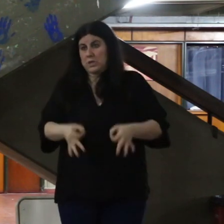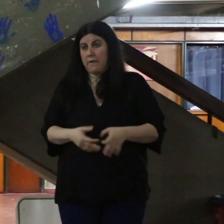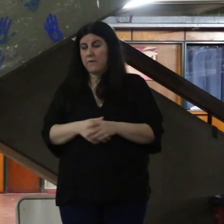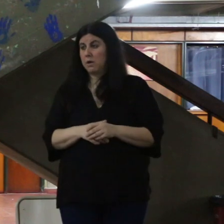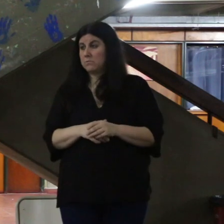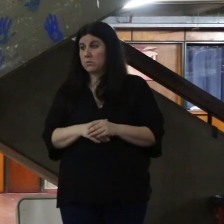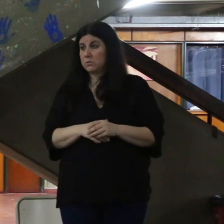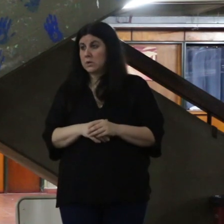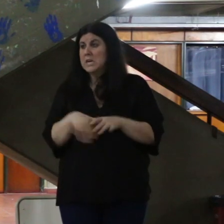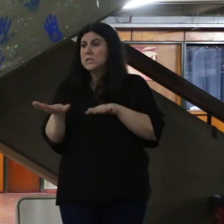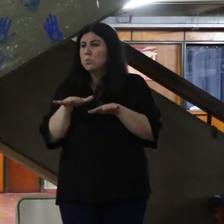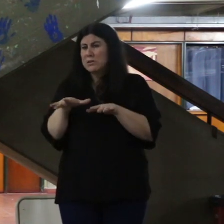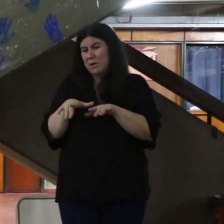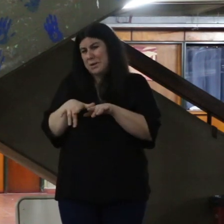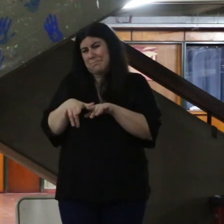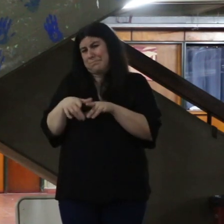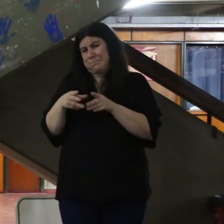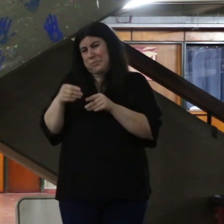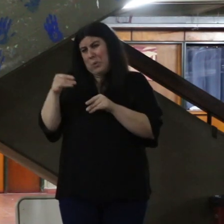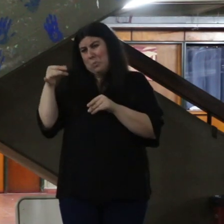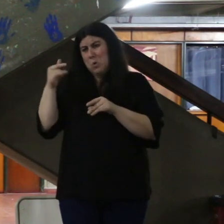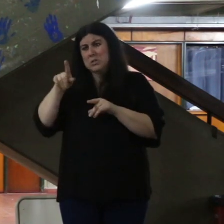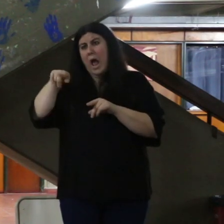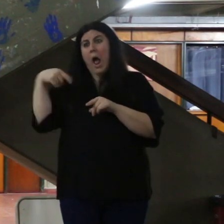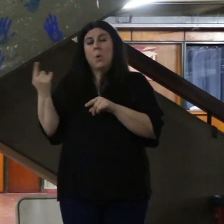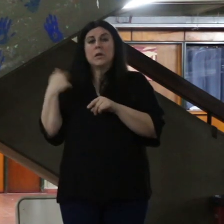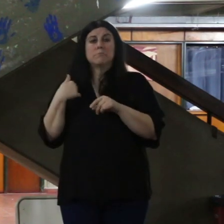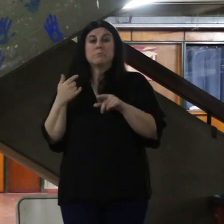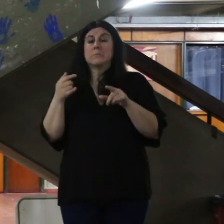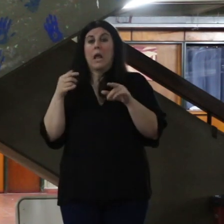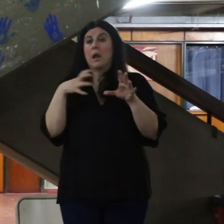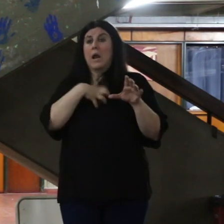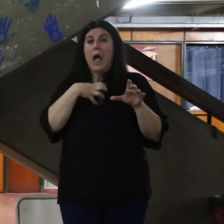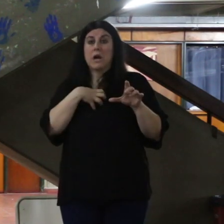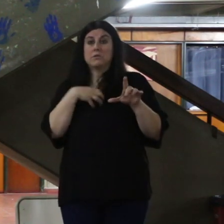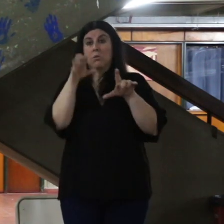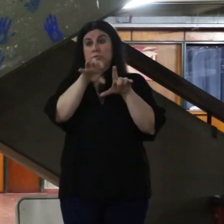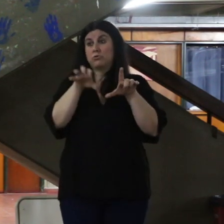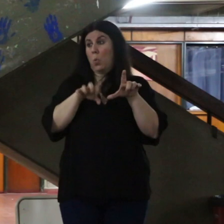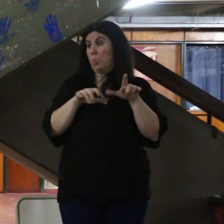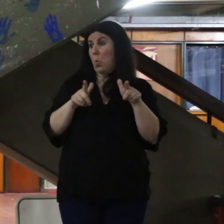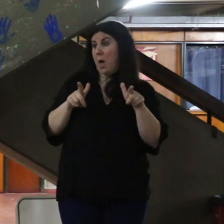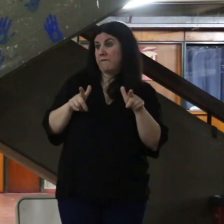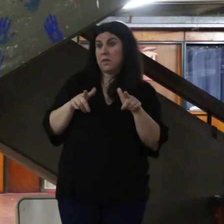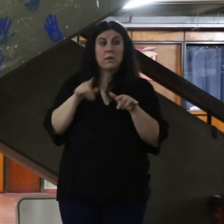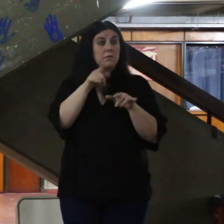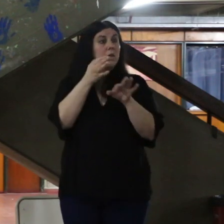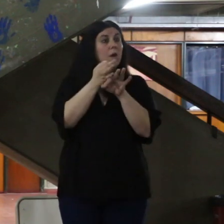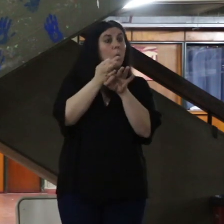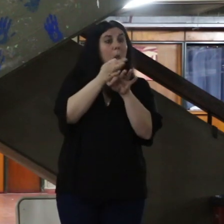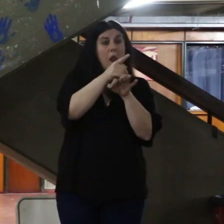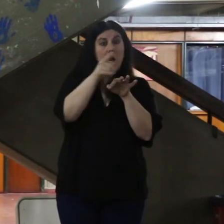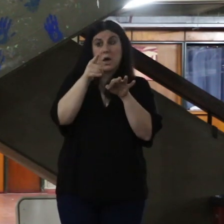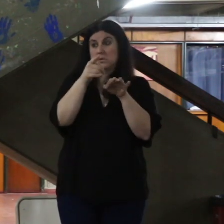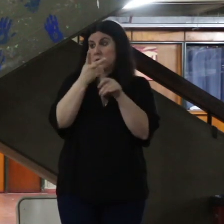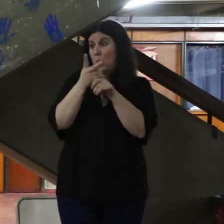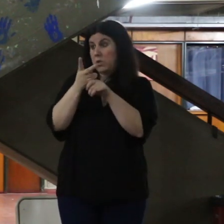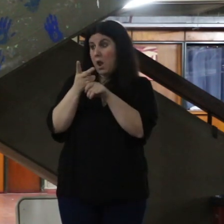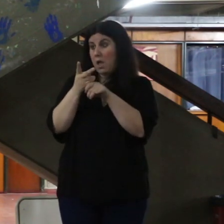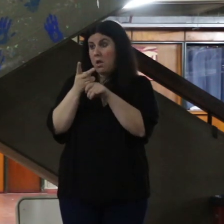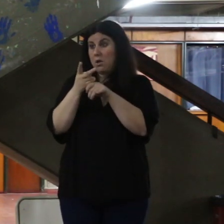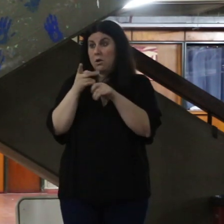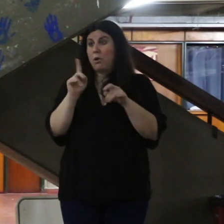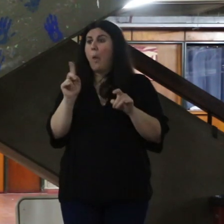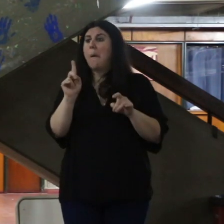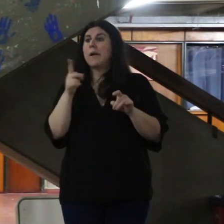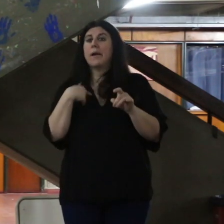Y en muchos casos no tenían, ¿sí?, clase sincrónica. Acá, profe de secundaria, lo pueden decir. No tenían